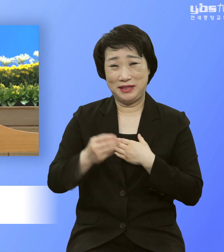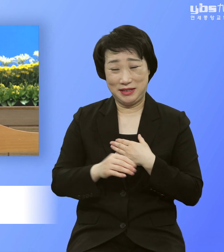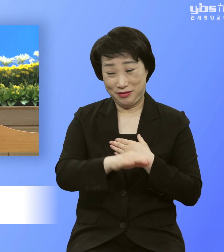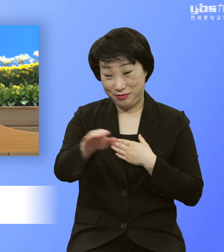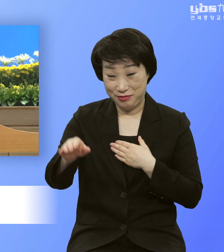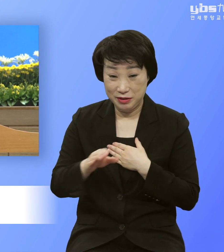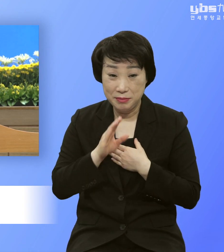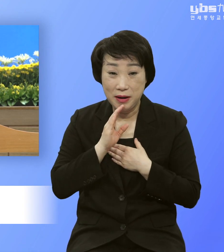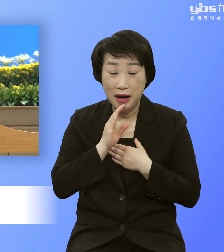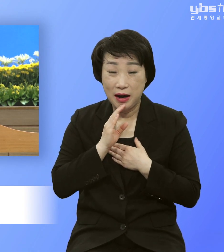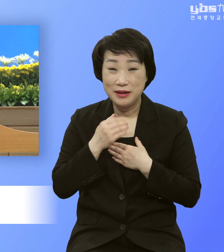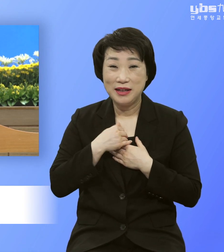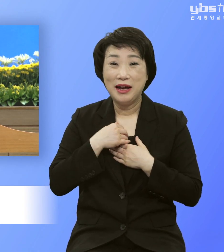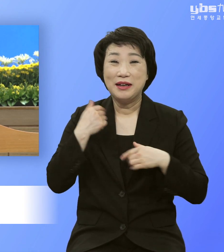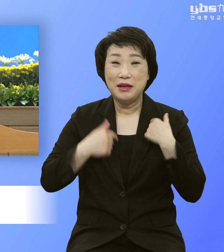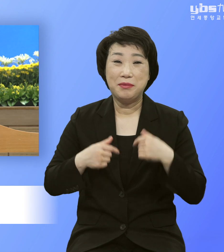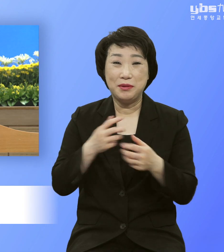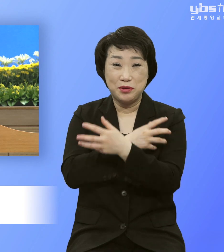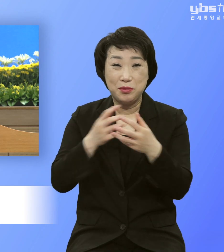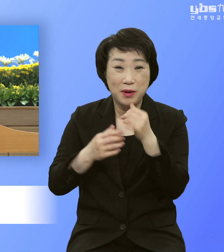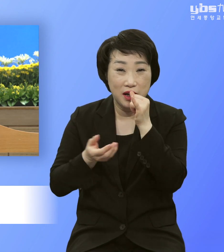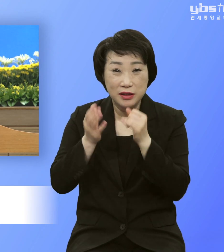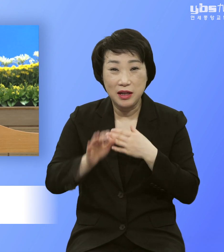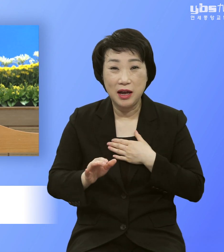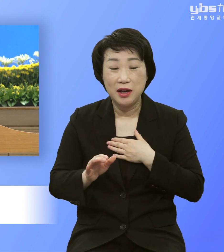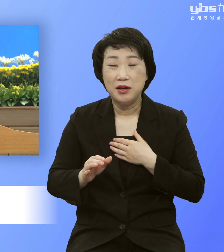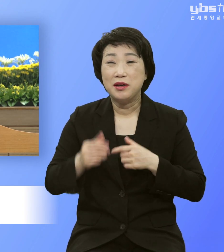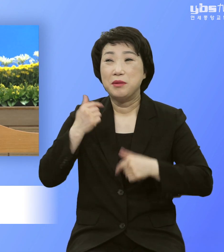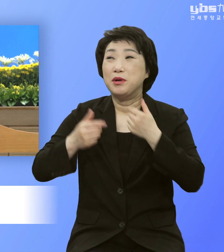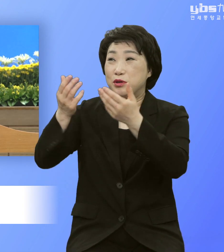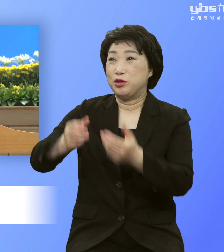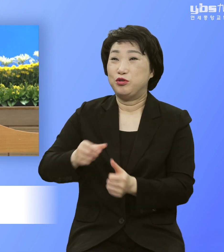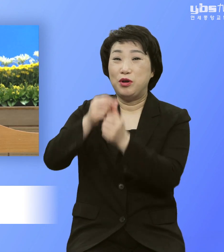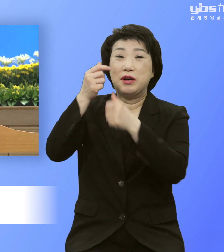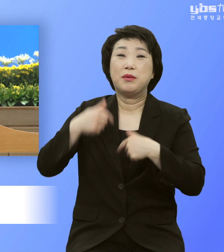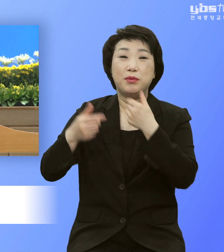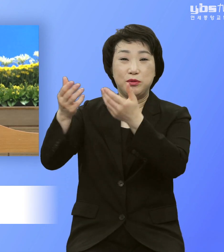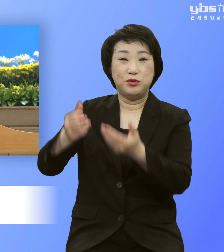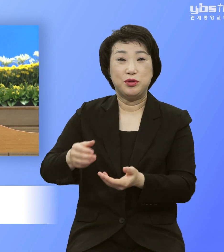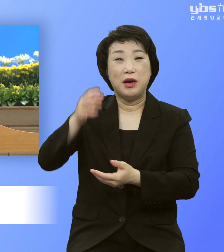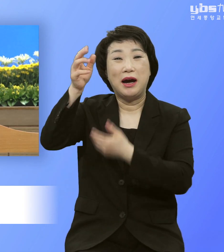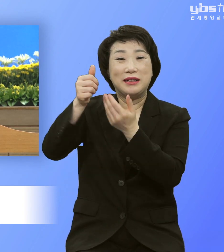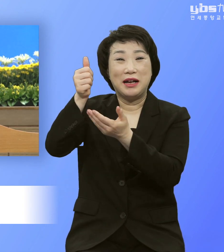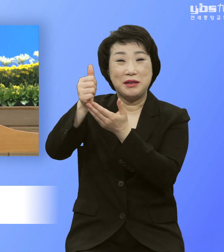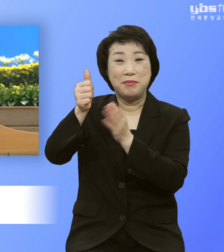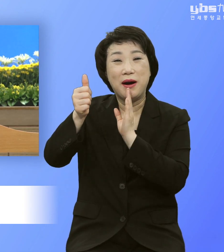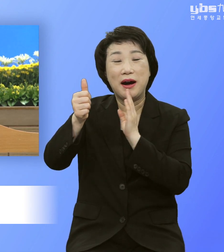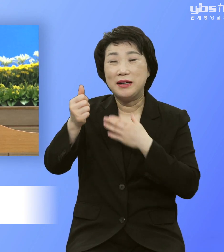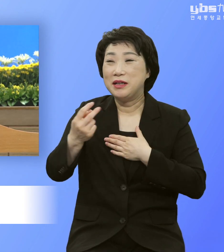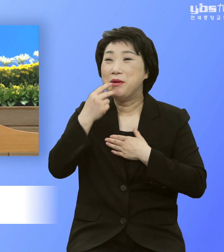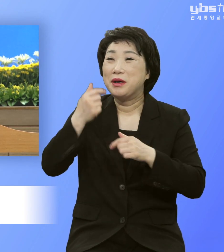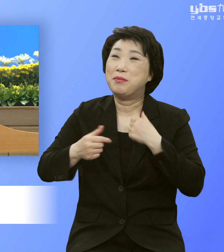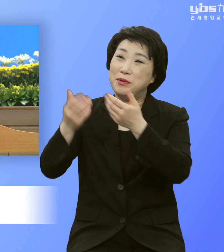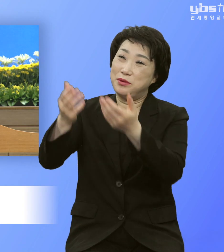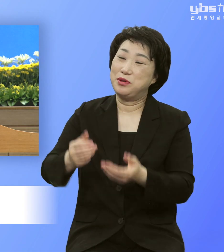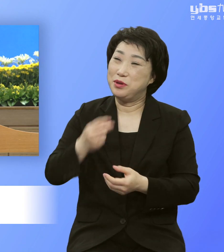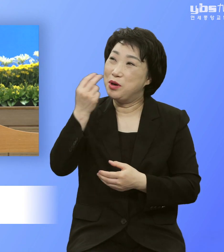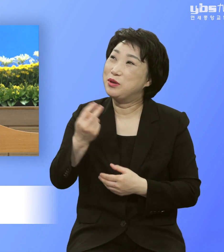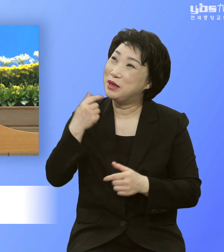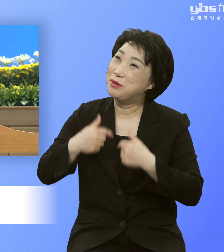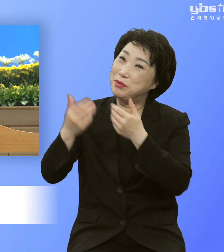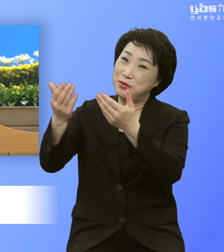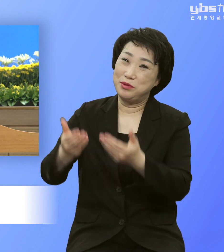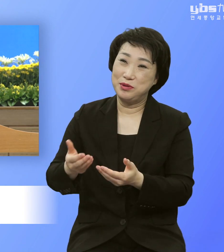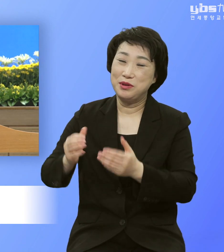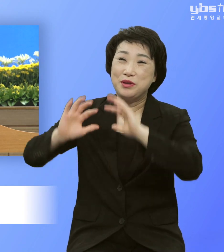말이에요. 그럼 내가 기쁨이 넘치는데 기쁨을 주신, 구원의 기쁨을 주신, 내가 생명의 기쁨을 주신, 영생의